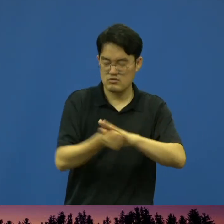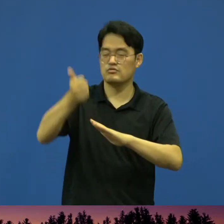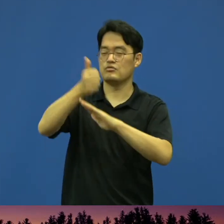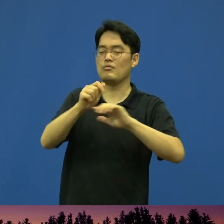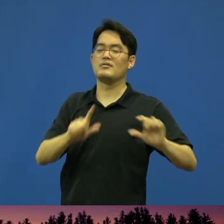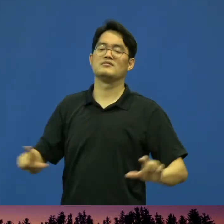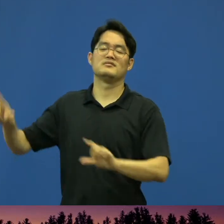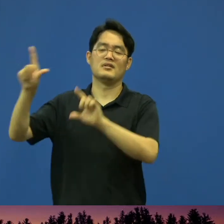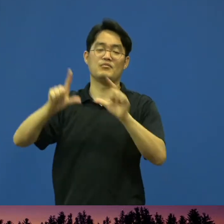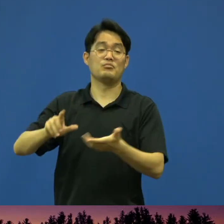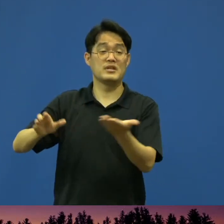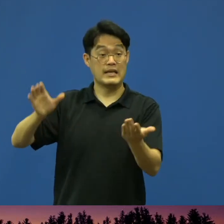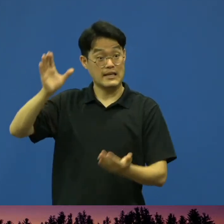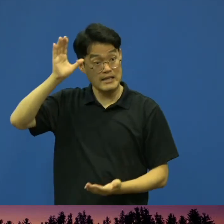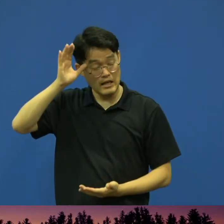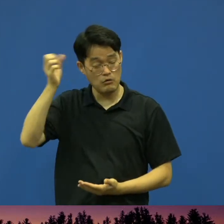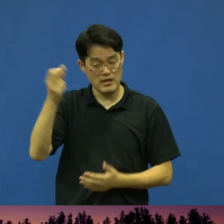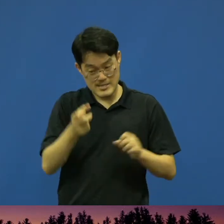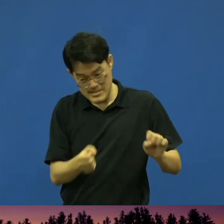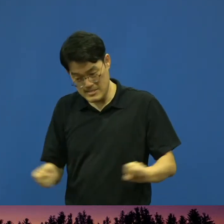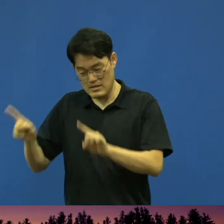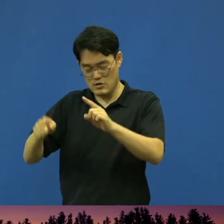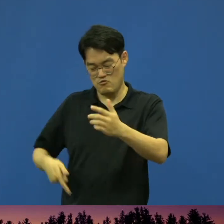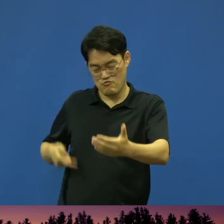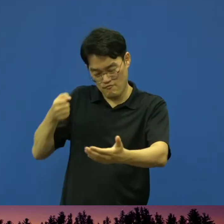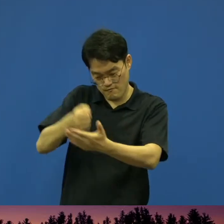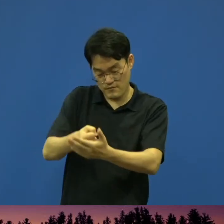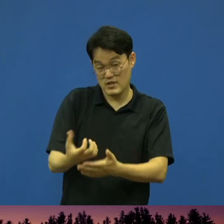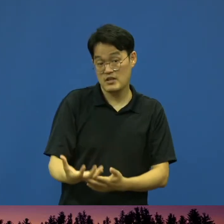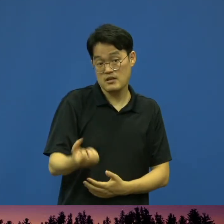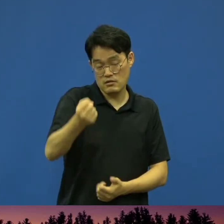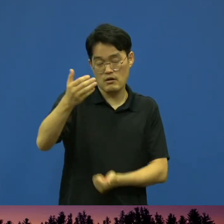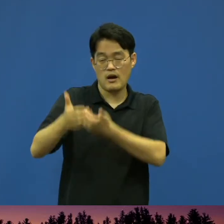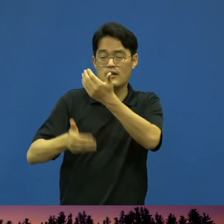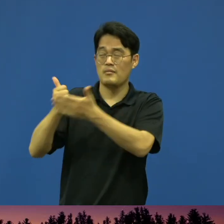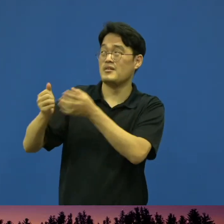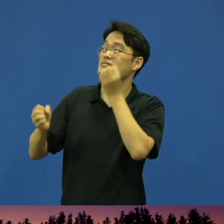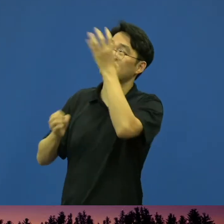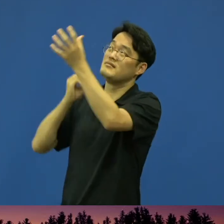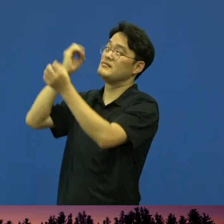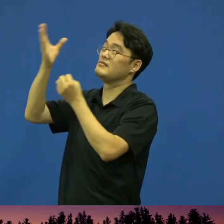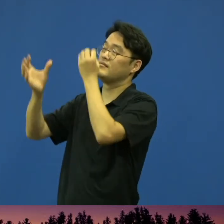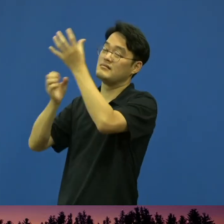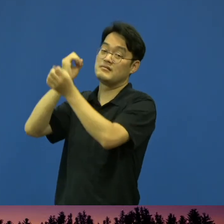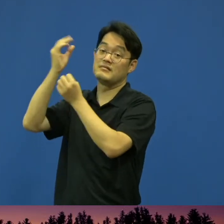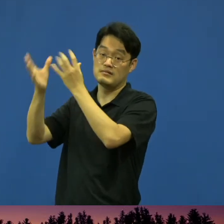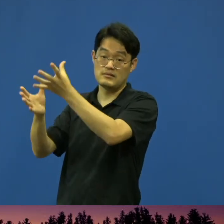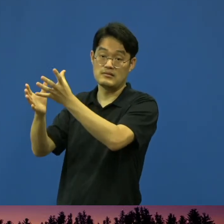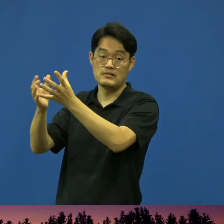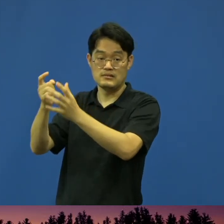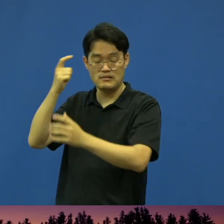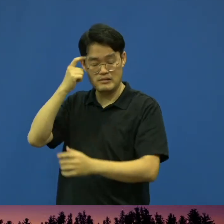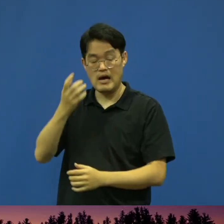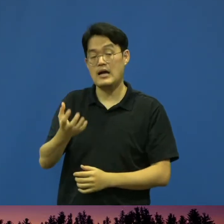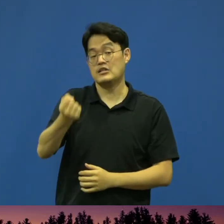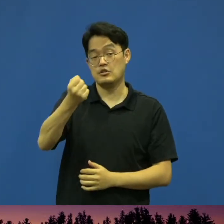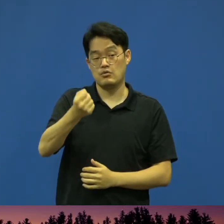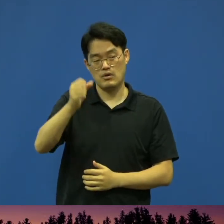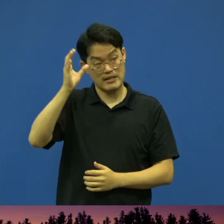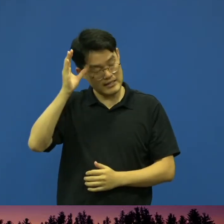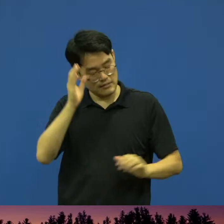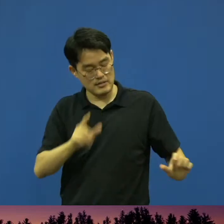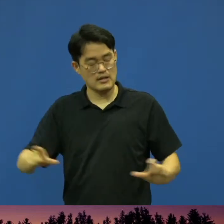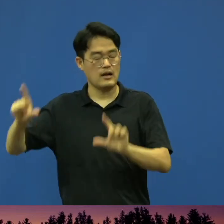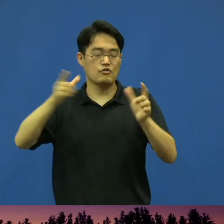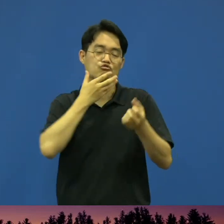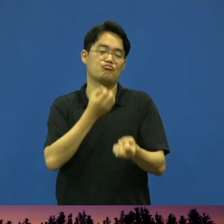그래서 다시 일어나십시오. 그 용기를 내시고 다시 한번 하나님을 찬양하는 그날을 두고 우리가 기대하는 삶을 살아갈 수 있기를 주님의 이름으로